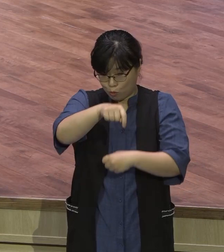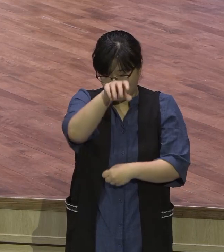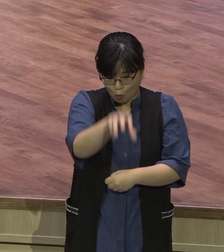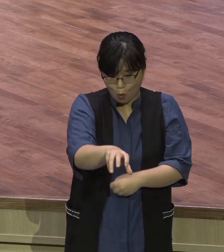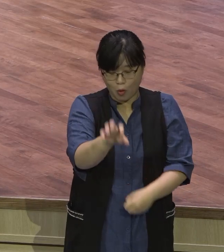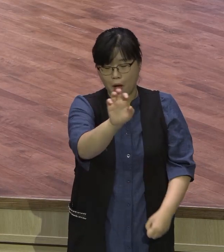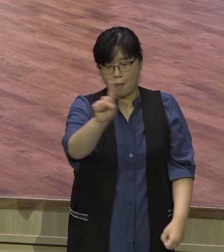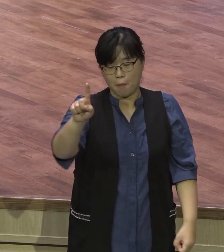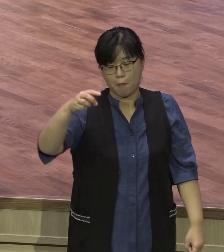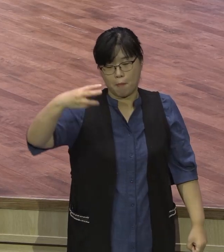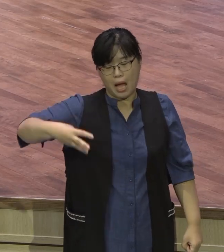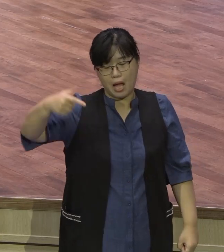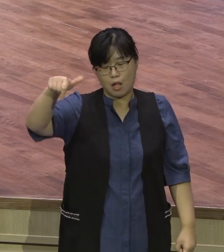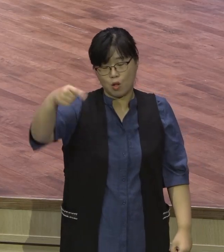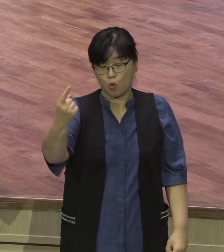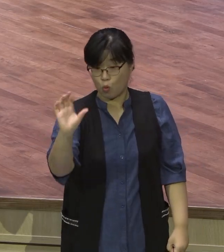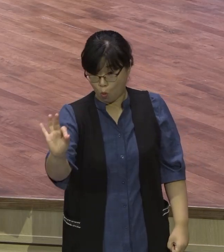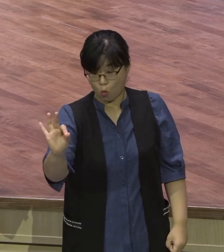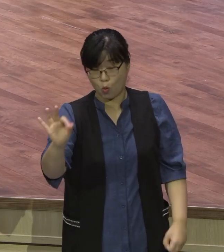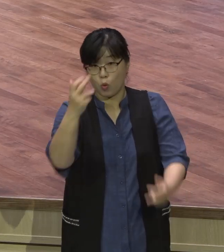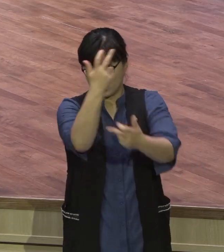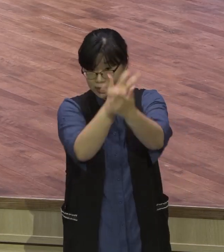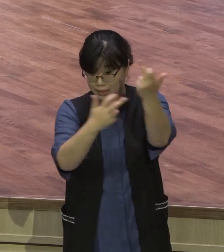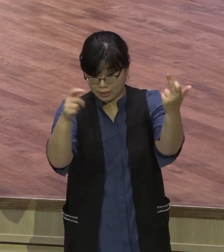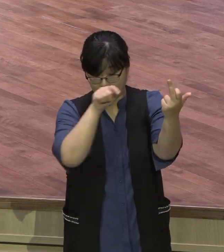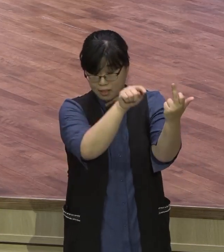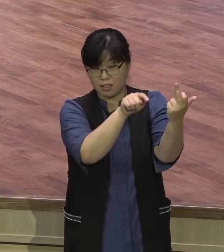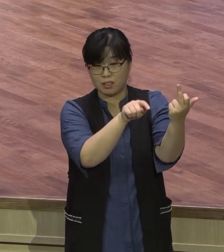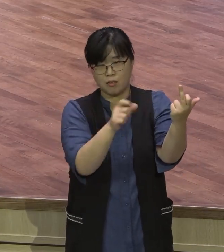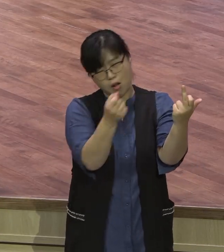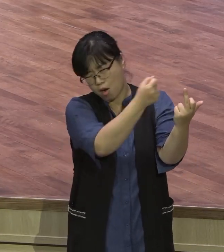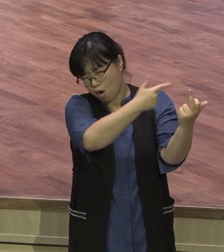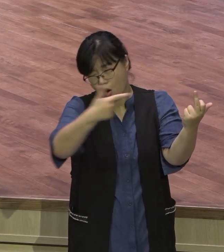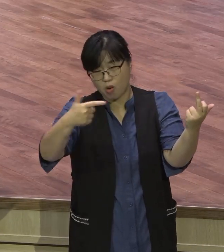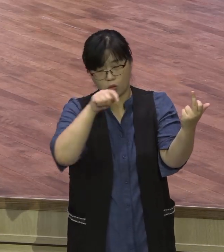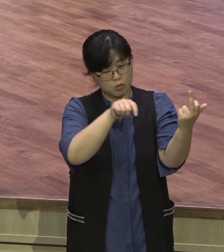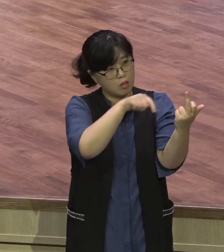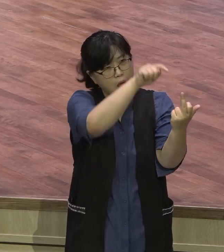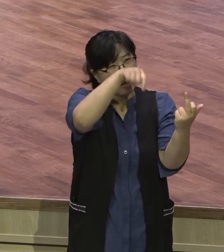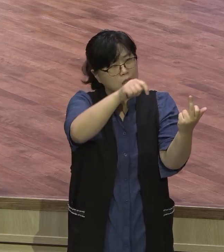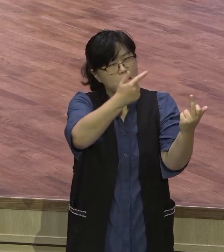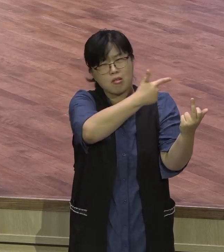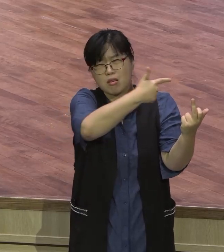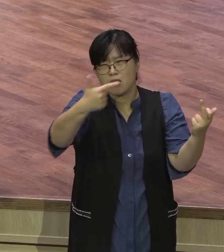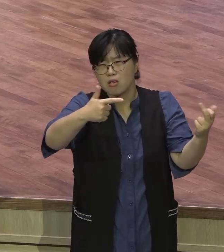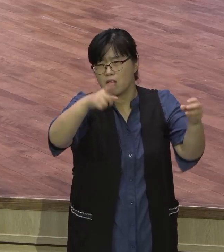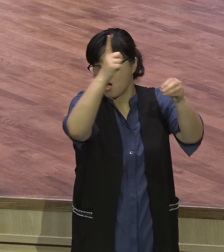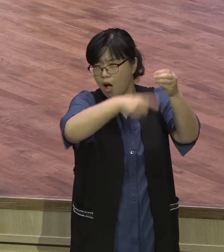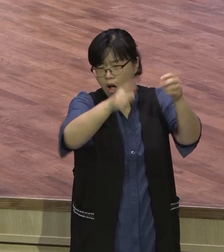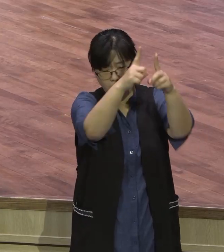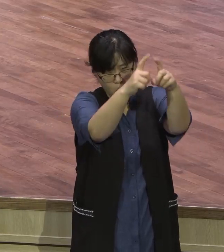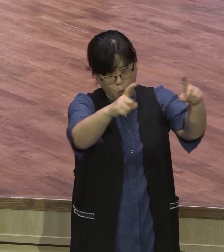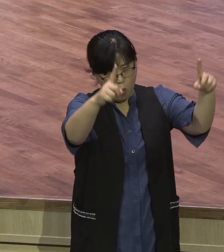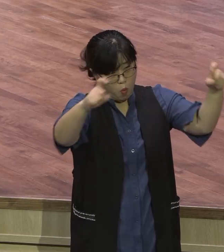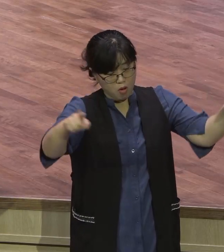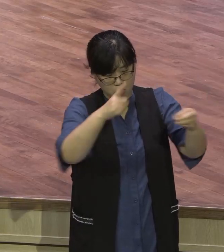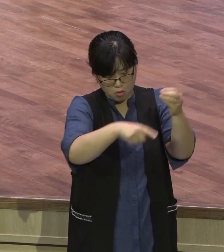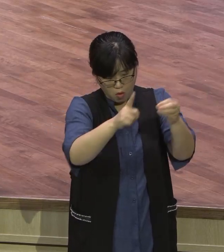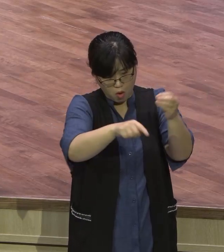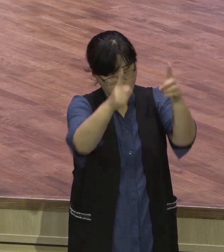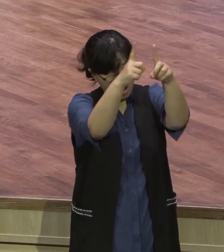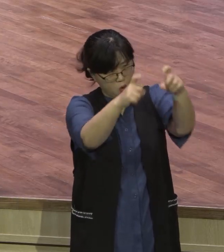얼마나 큰지 그야말로 어마어마한 옛날에 대통령 그 사람 닮은 부처가 큰 부처가